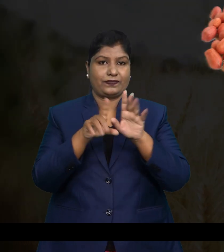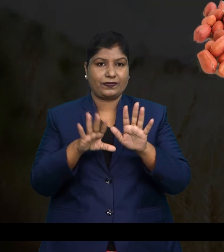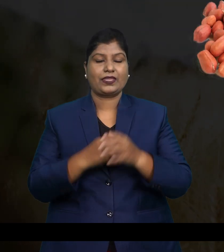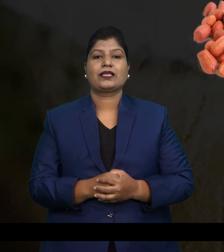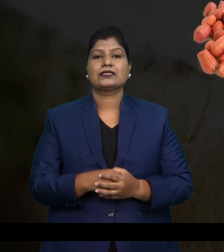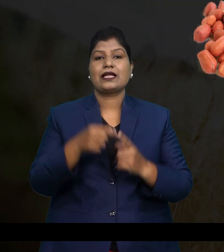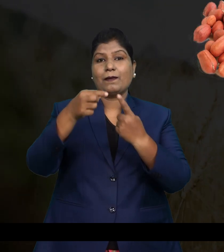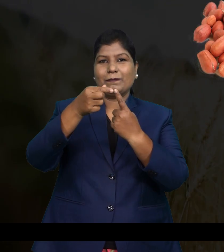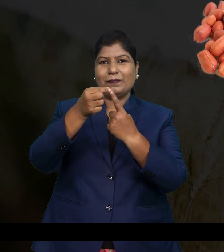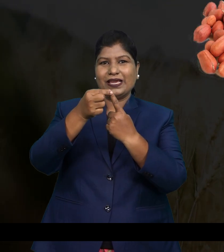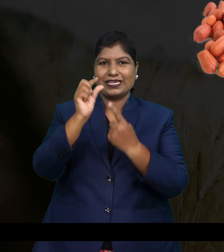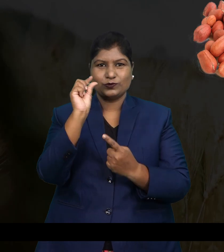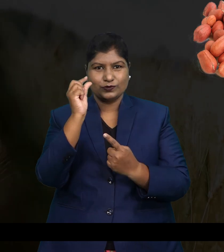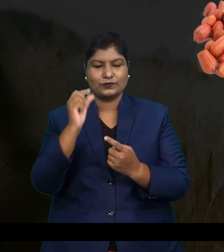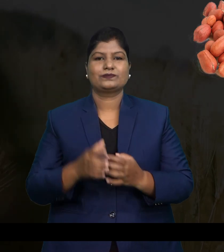शेंगदाणे,